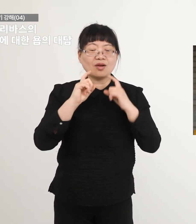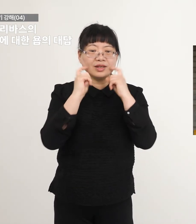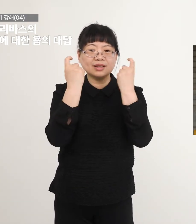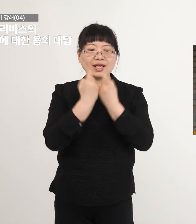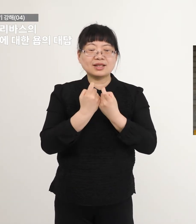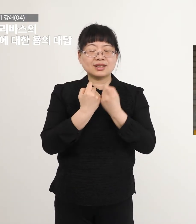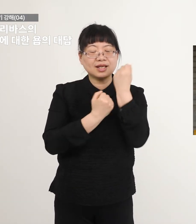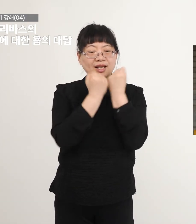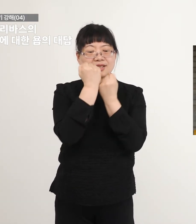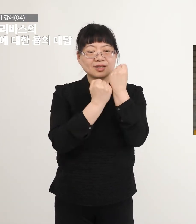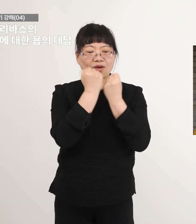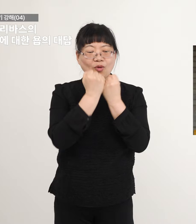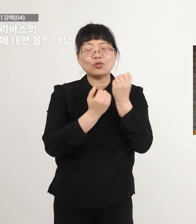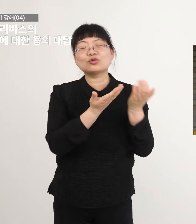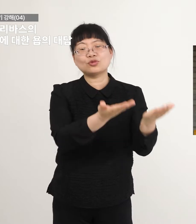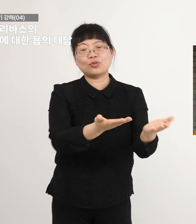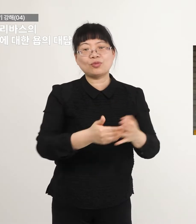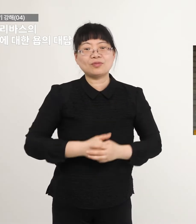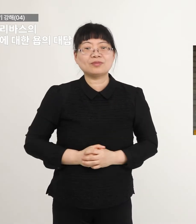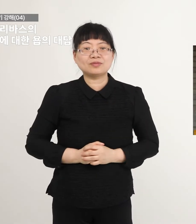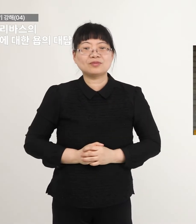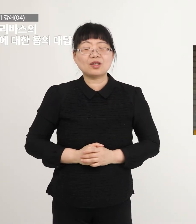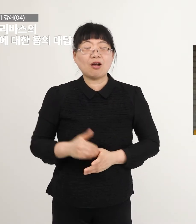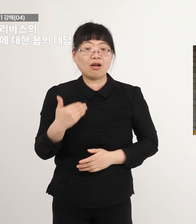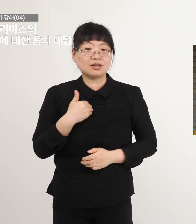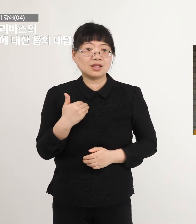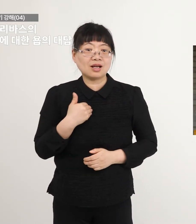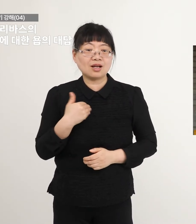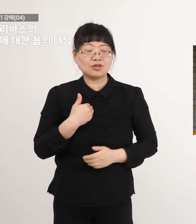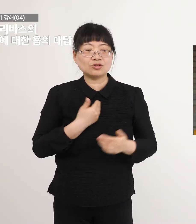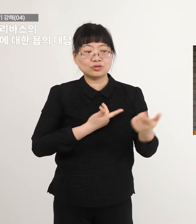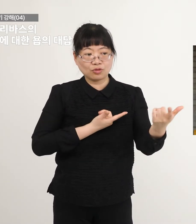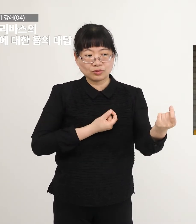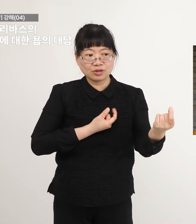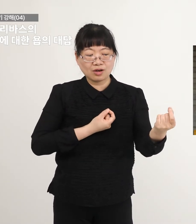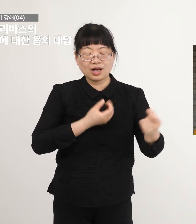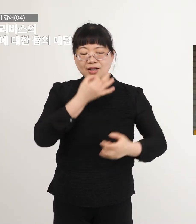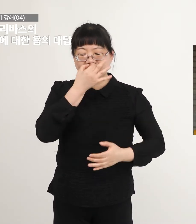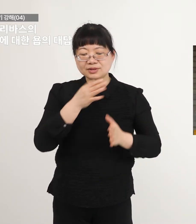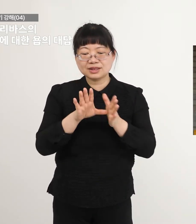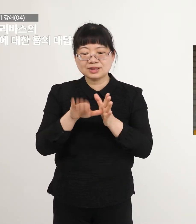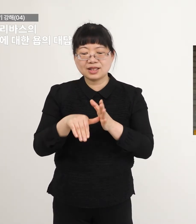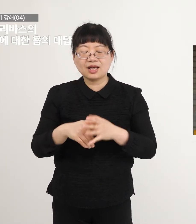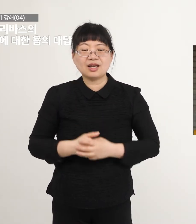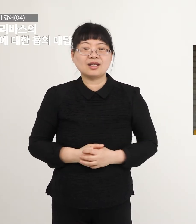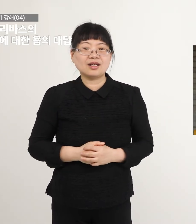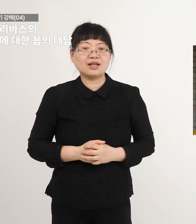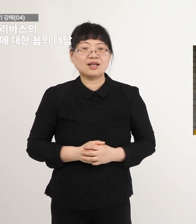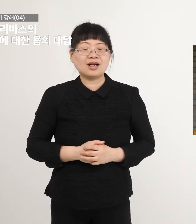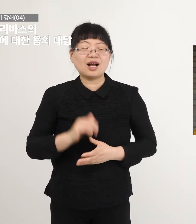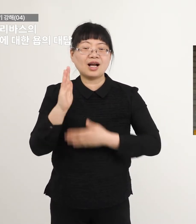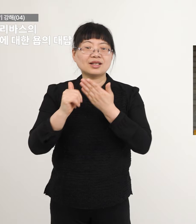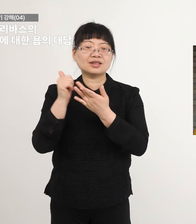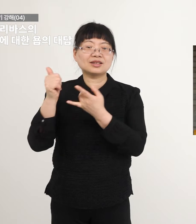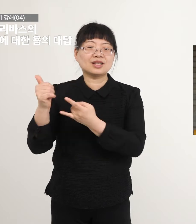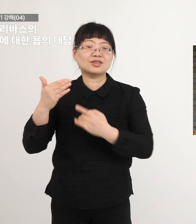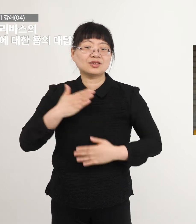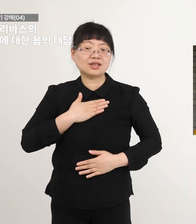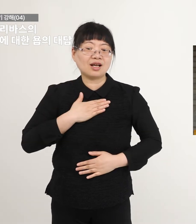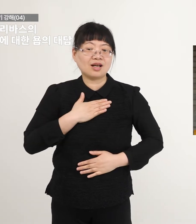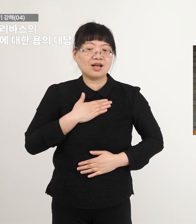주관적 해석을 꺼내 들기가 쉬워요. 나도 너처럼 그렇게 힘겨울 때 그때 하나님께서